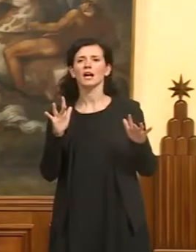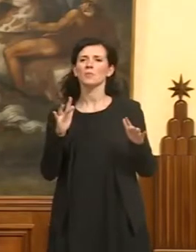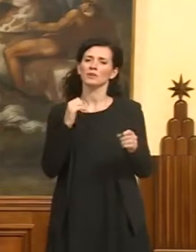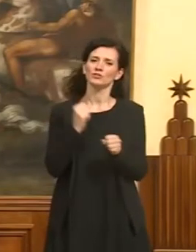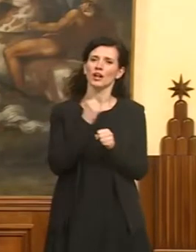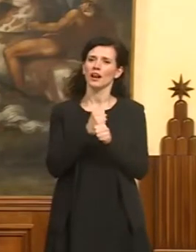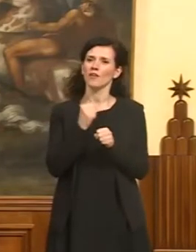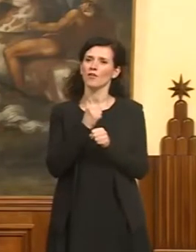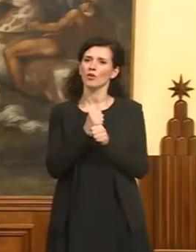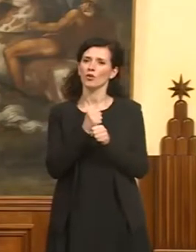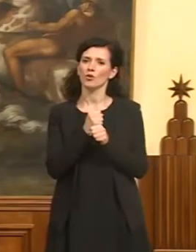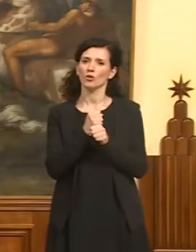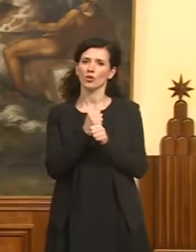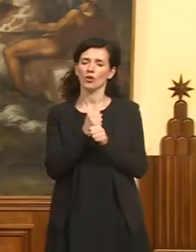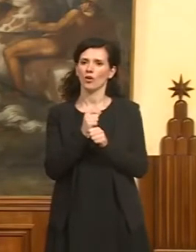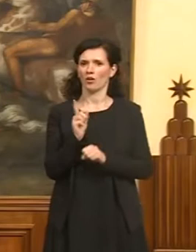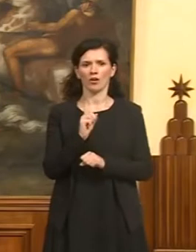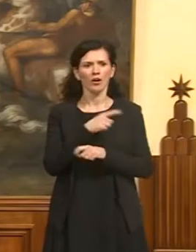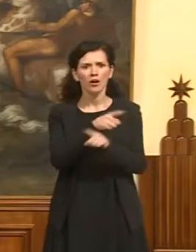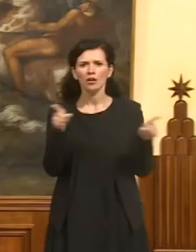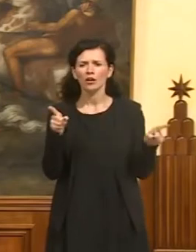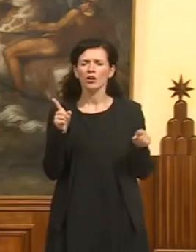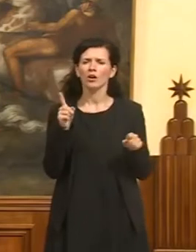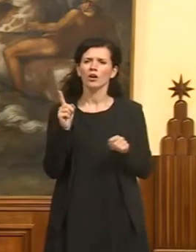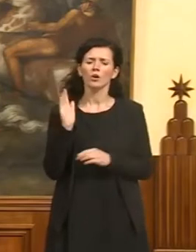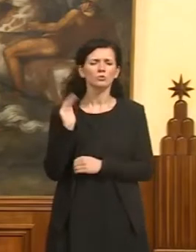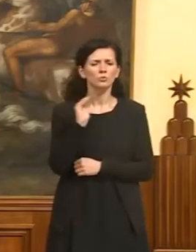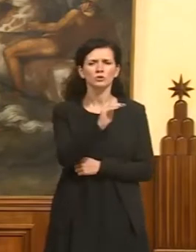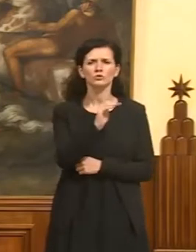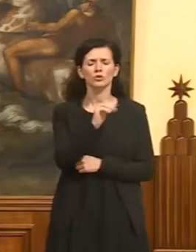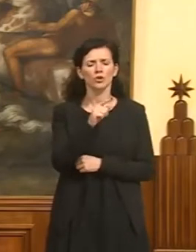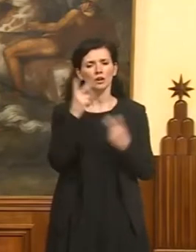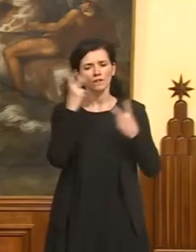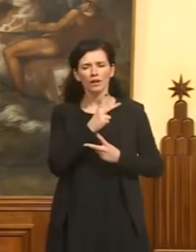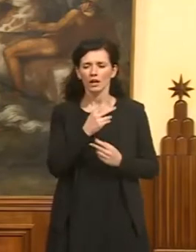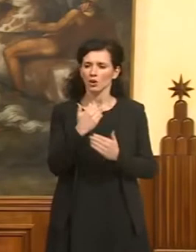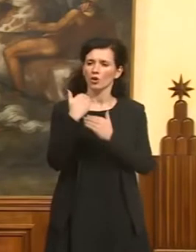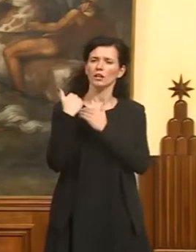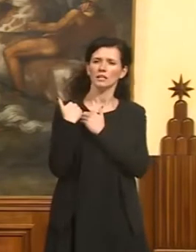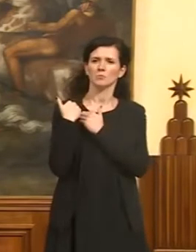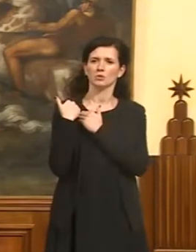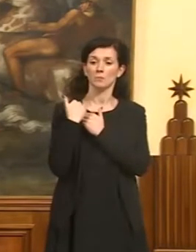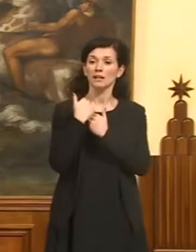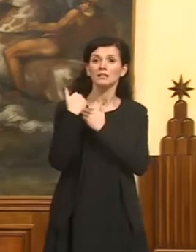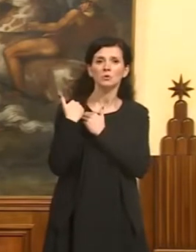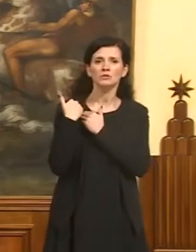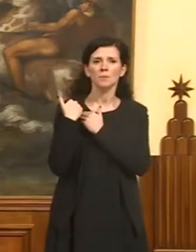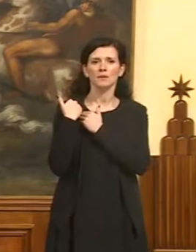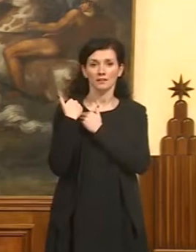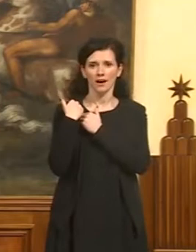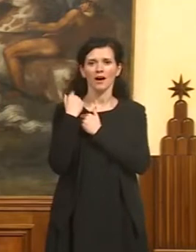lavorare, ma compiono ogni giorno un atto di grande responsabilità verso l'intera